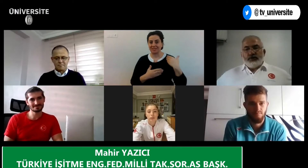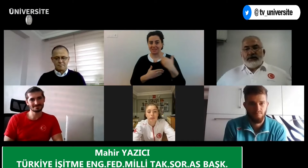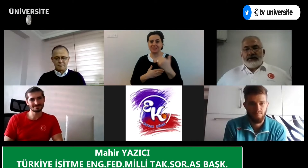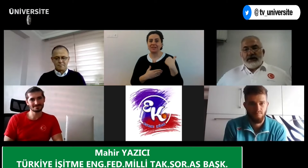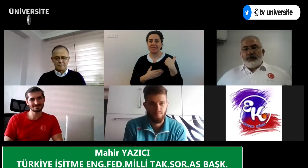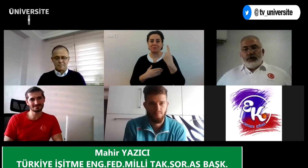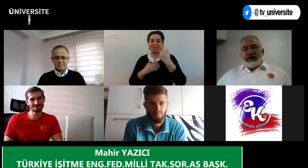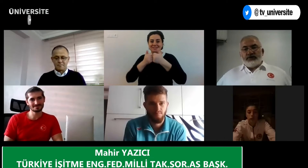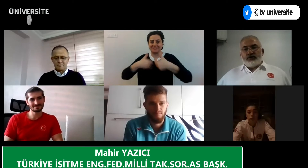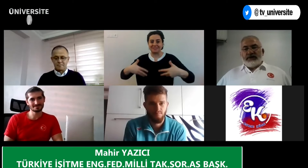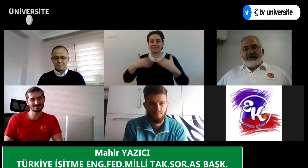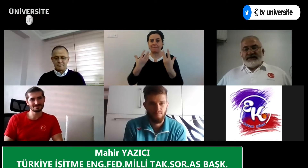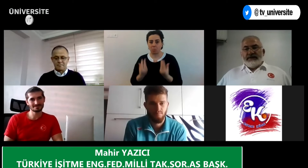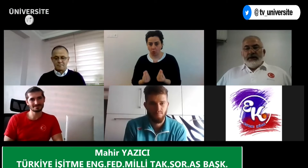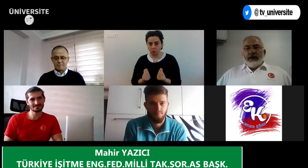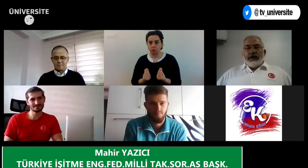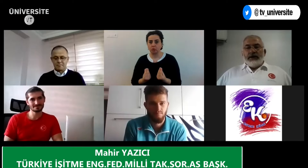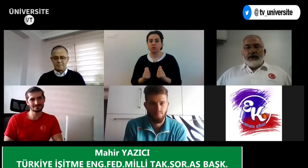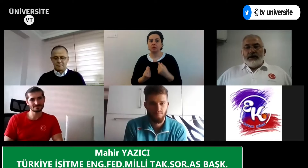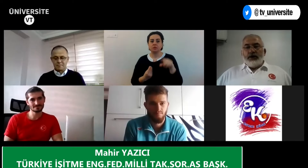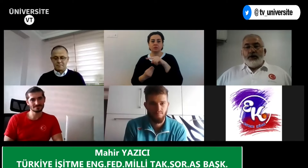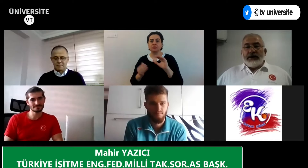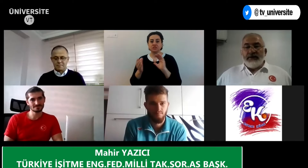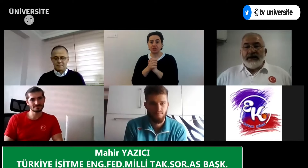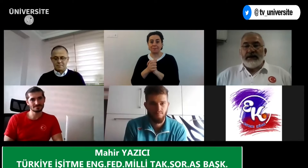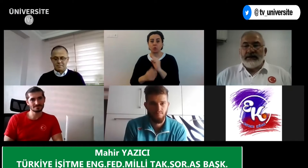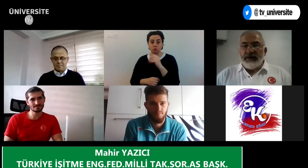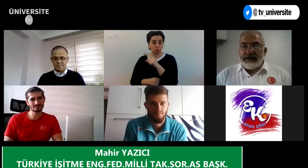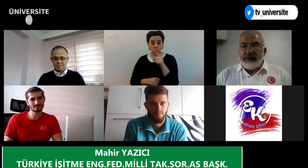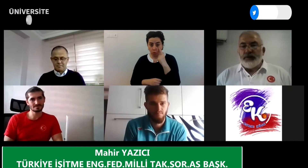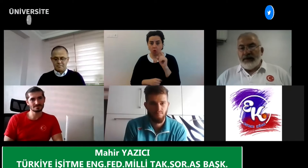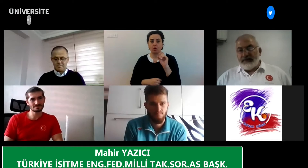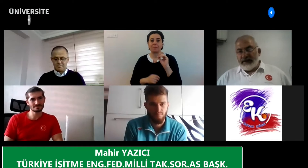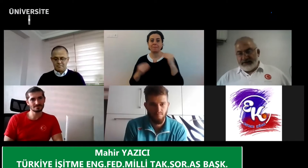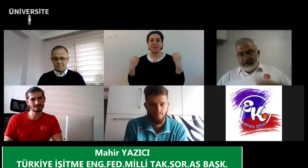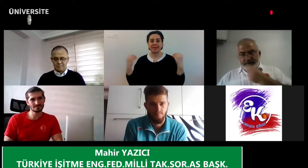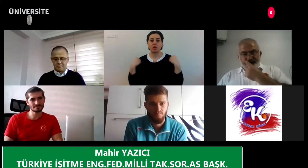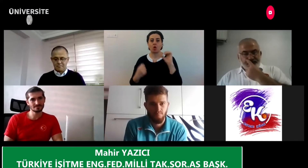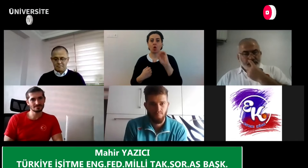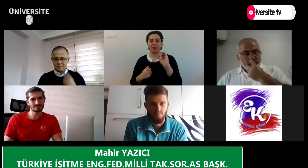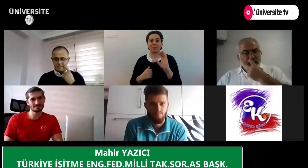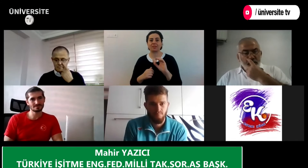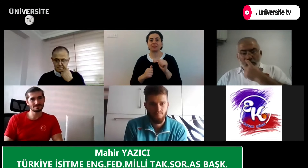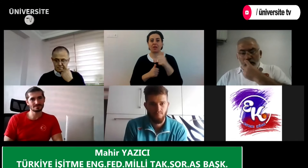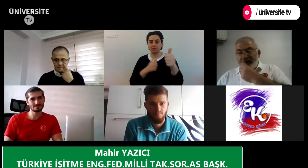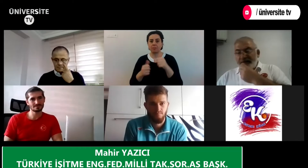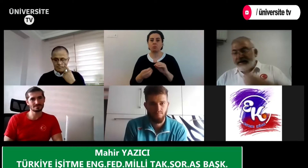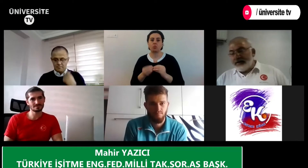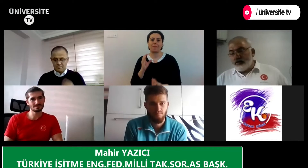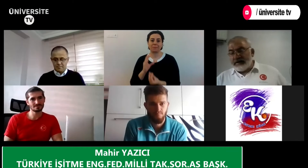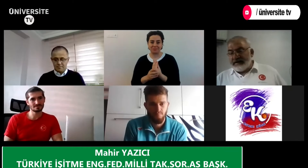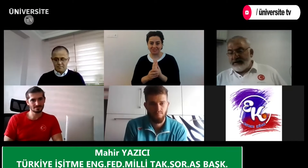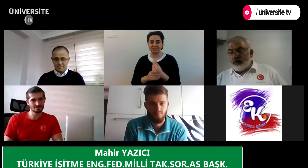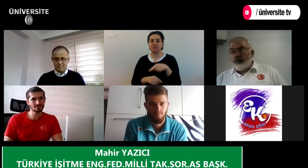bizim çocukları, şampiyon olan çocuklarımızın öğretmenlik atamalarında problemler çıktı. Bu konuları